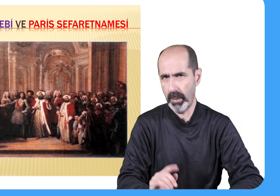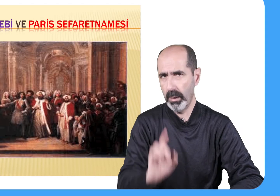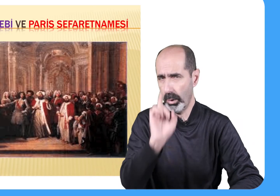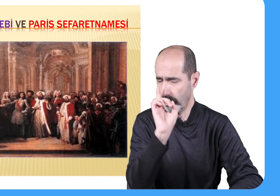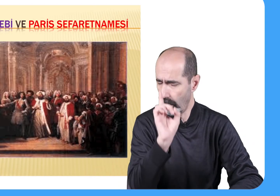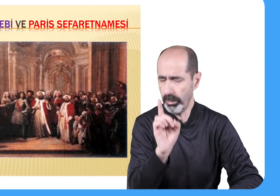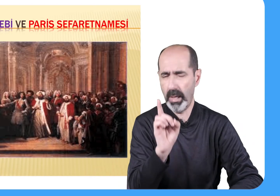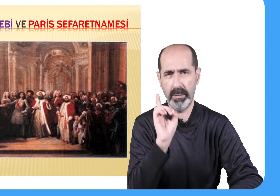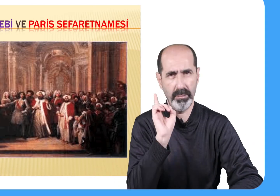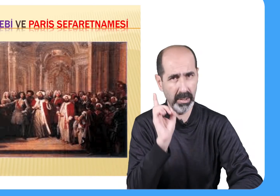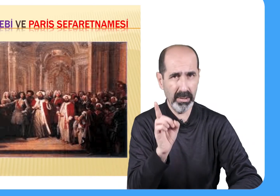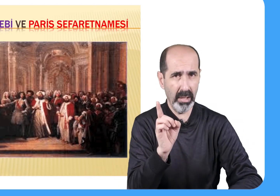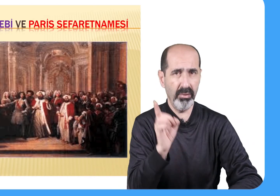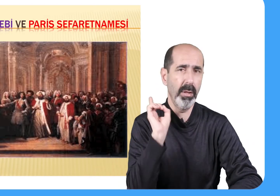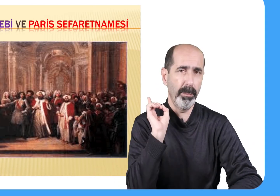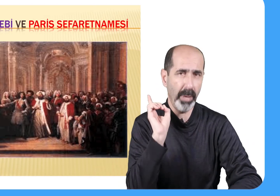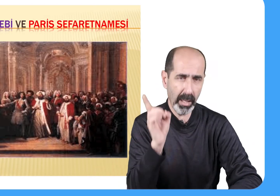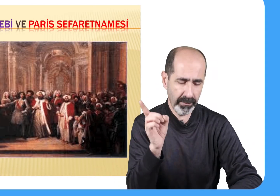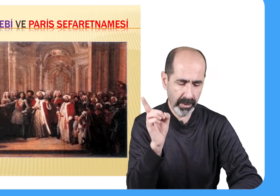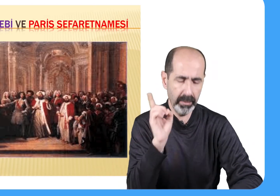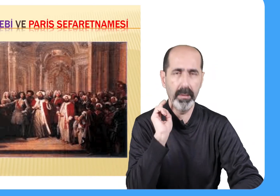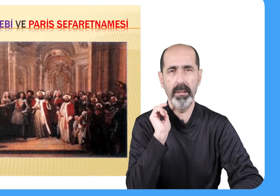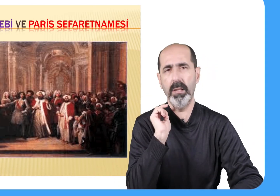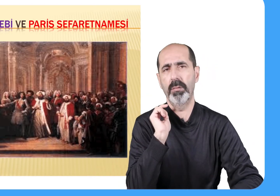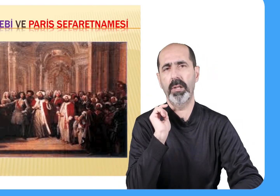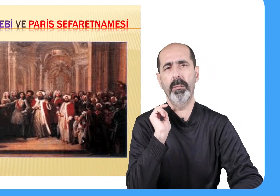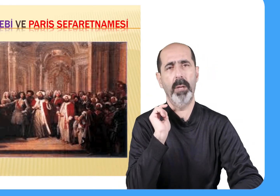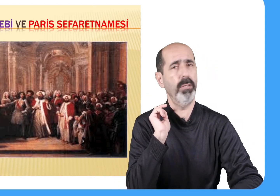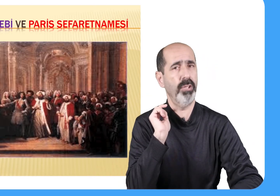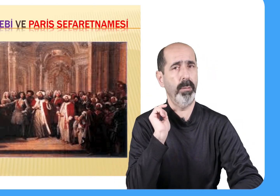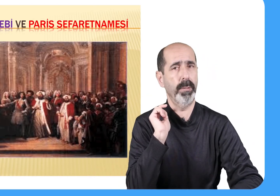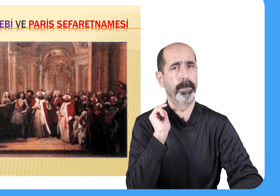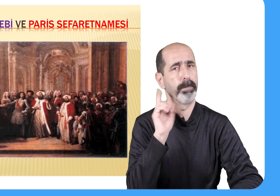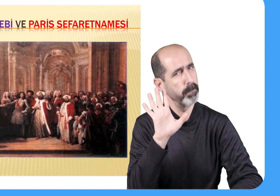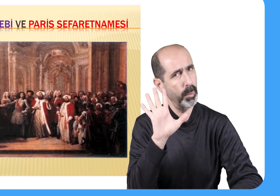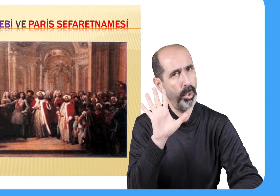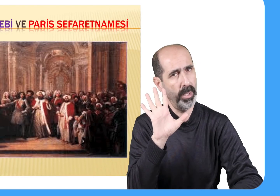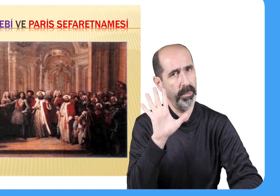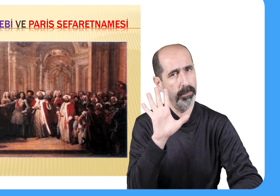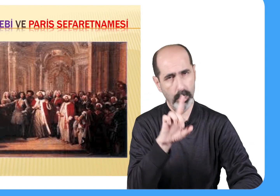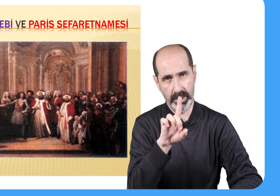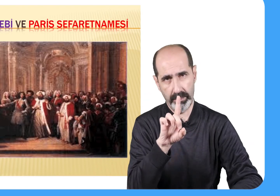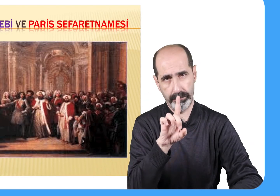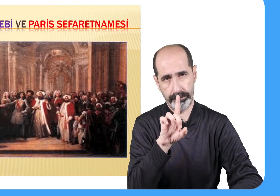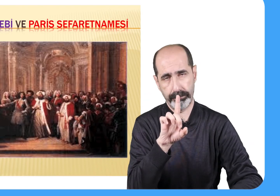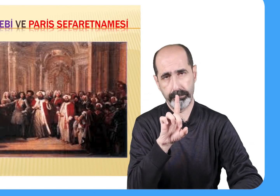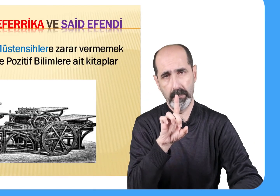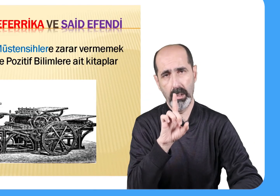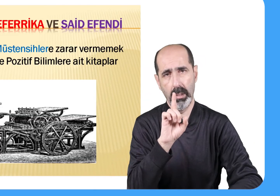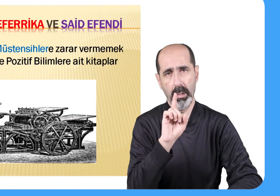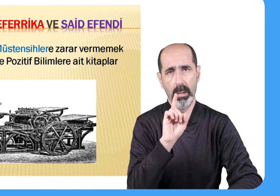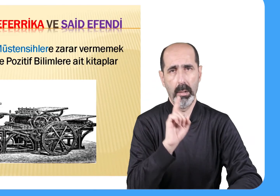Gönderdik ama gönderdiğimiz ilk alçı Paris'e yirmisekiz Mehmet Çelebi önemli bu